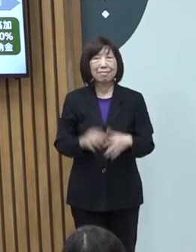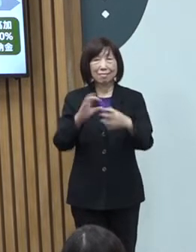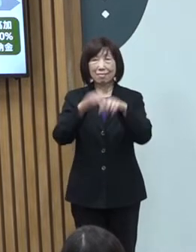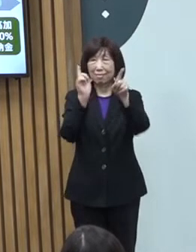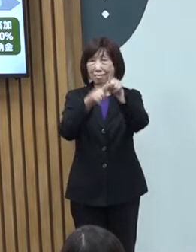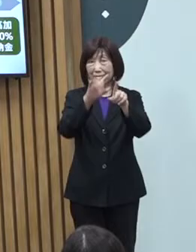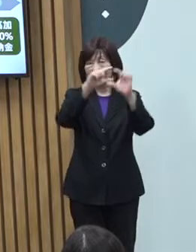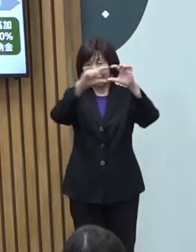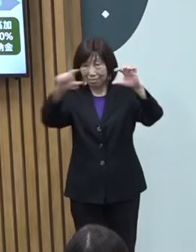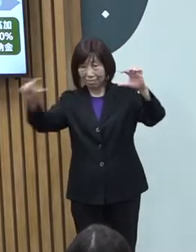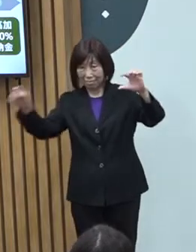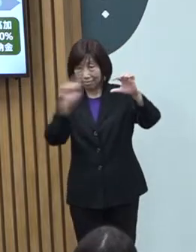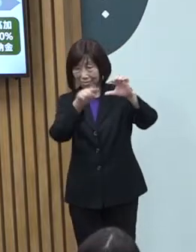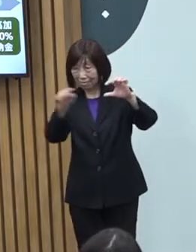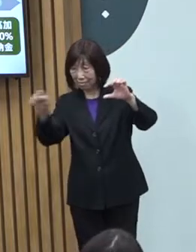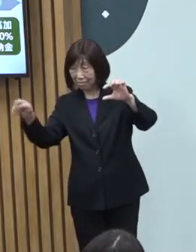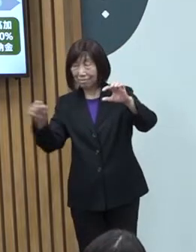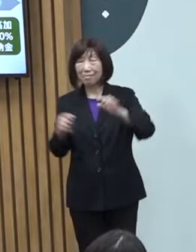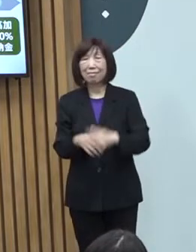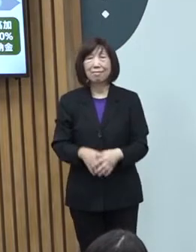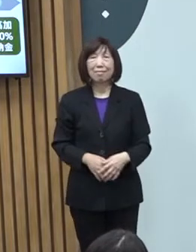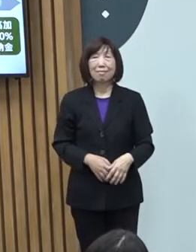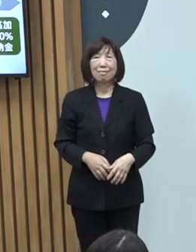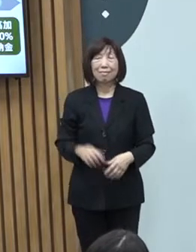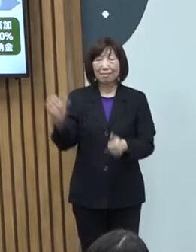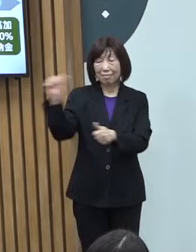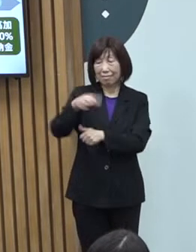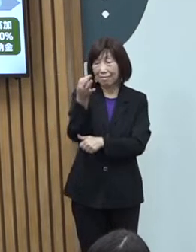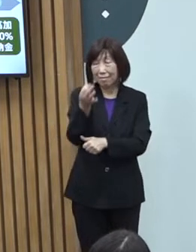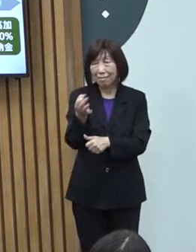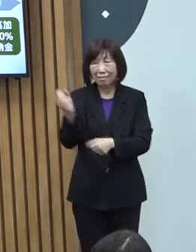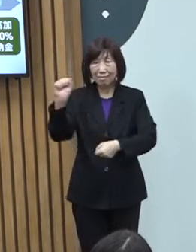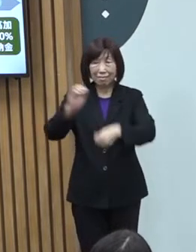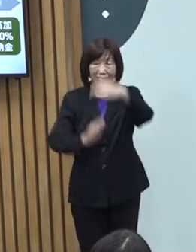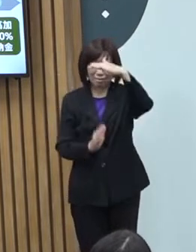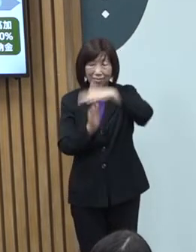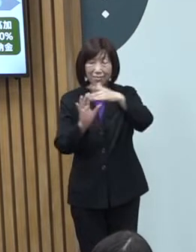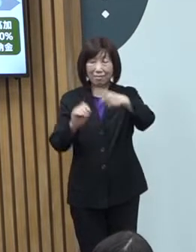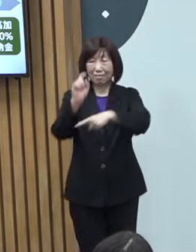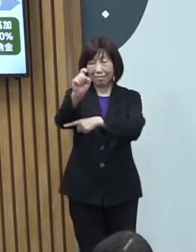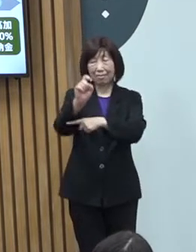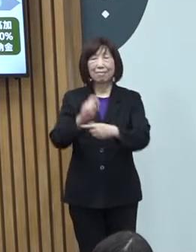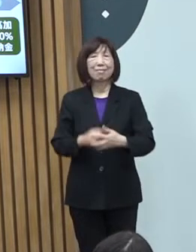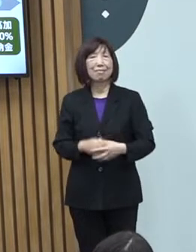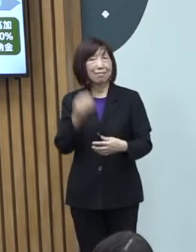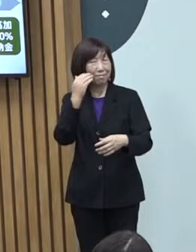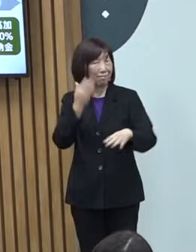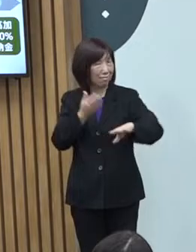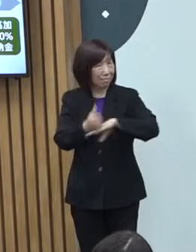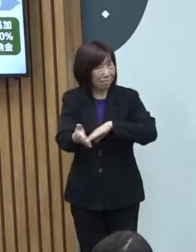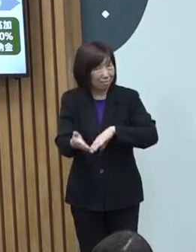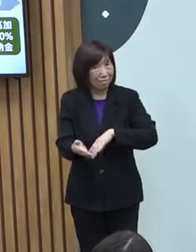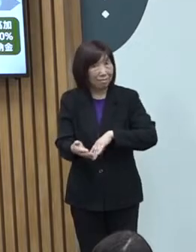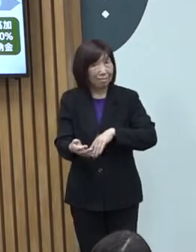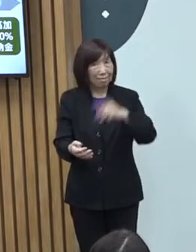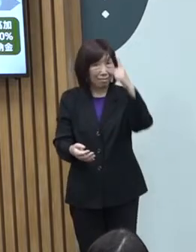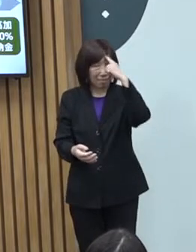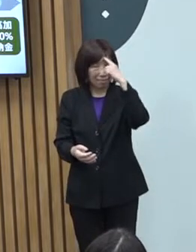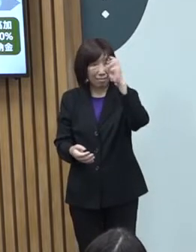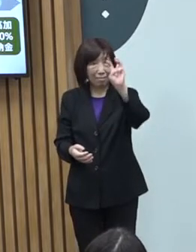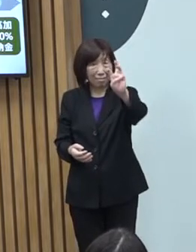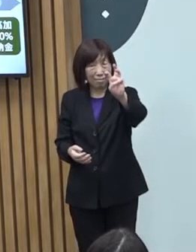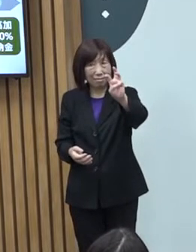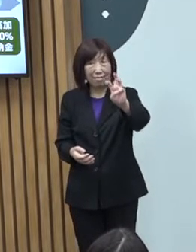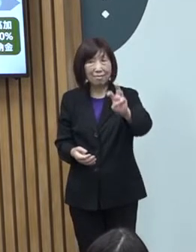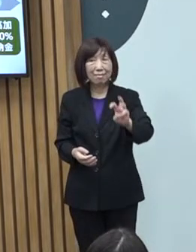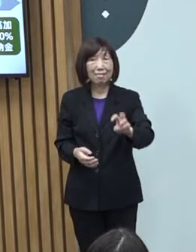来算下去。那滞纳金最高会加征到10%，那如果超过30天，也就是